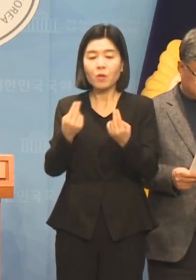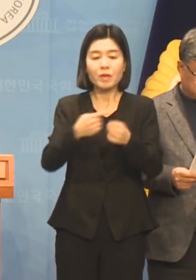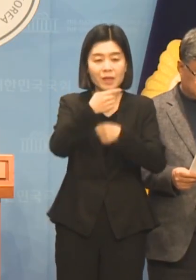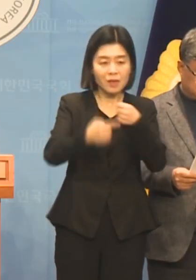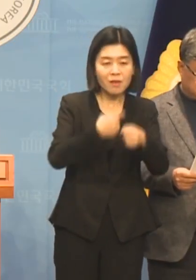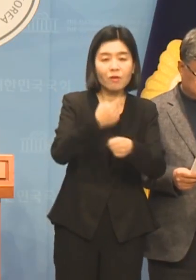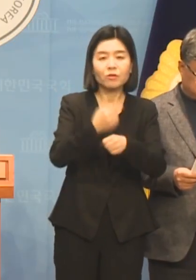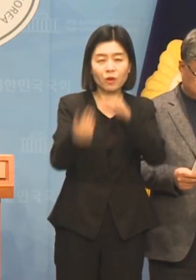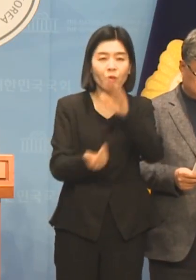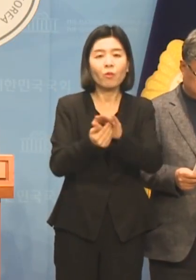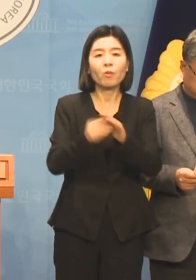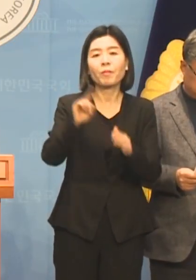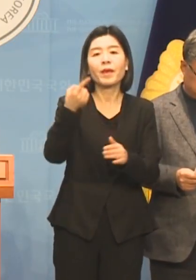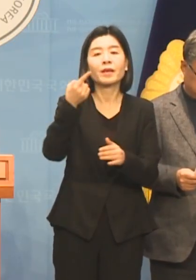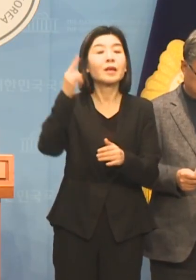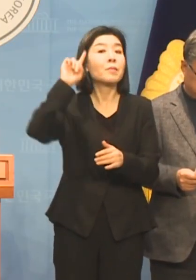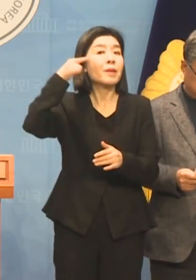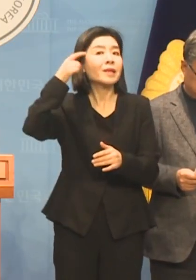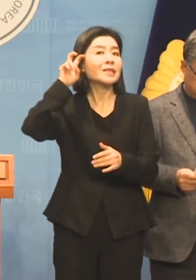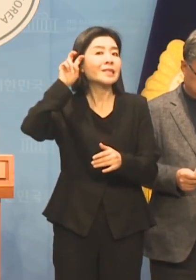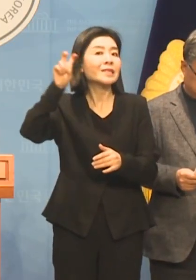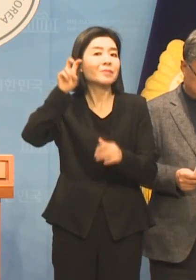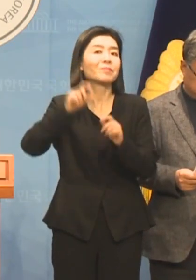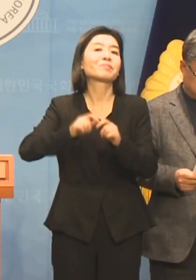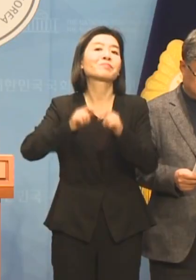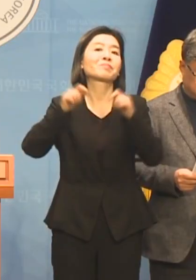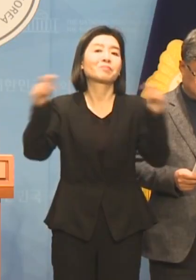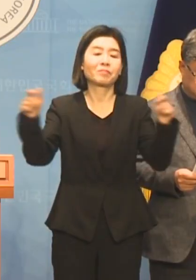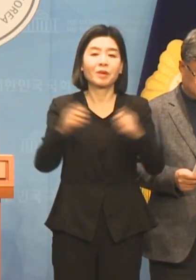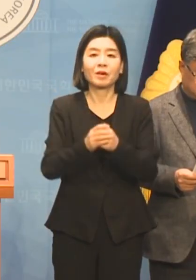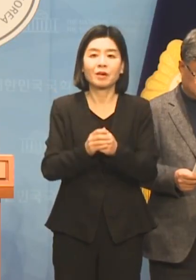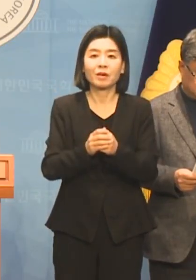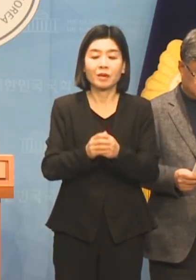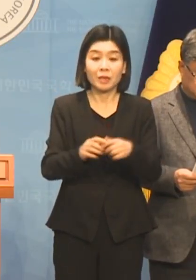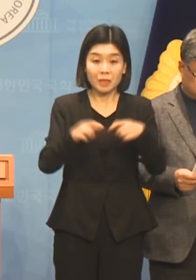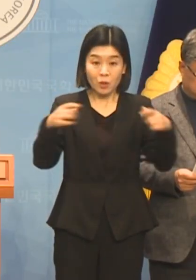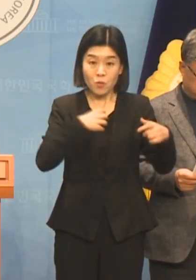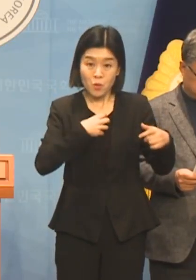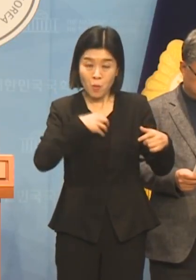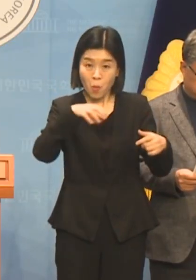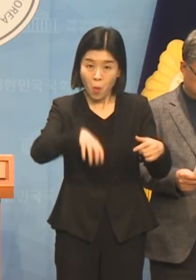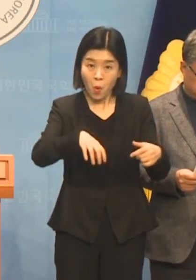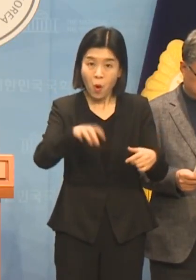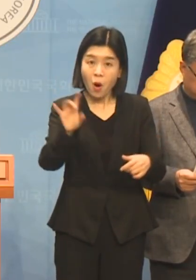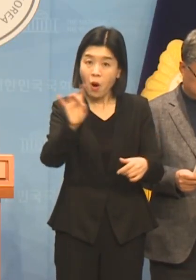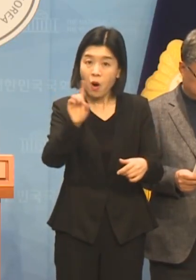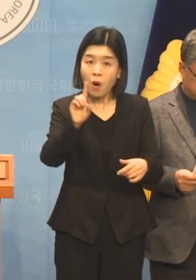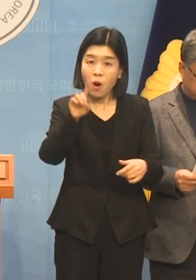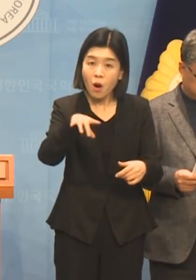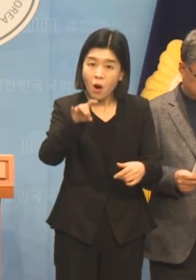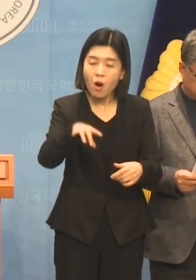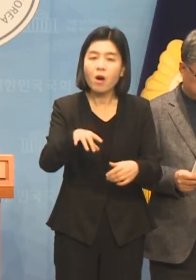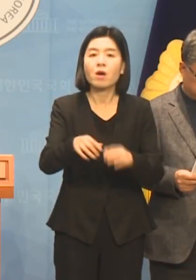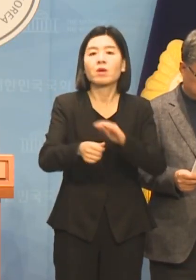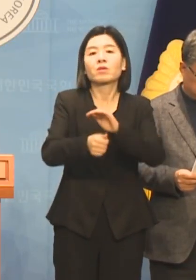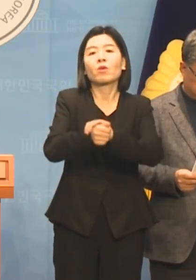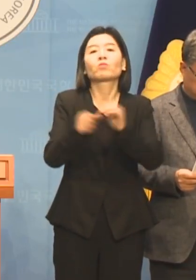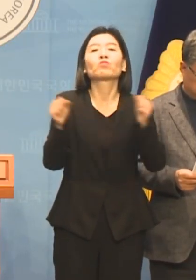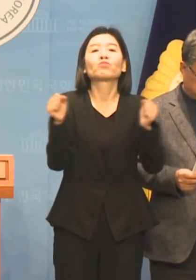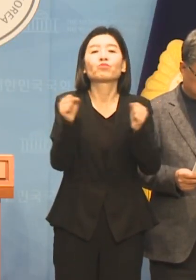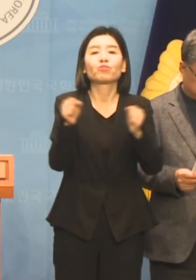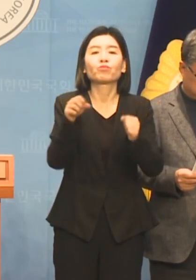최대 120일 증가했습니다. 가장 크게 증가한 지역은 바로 이번 산불이 발생한